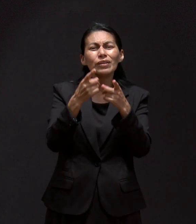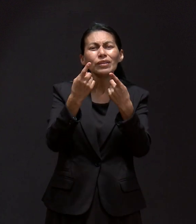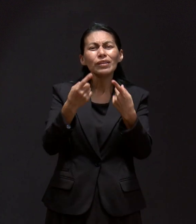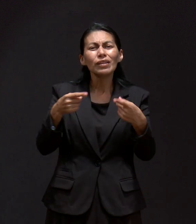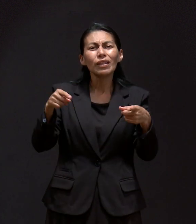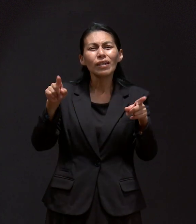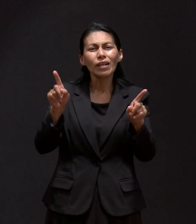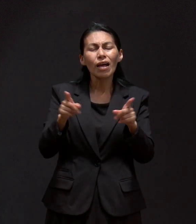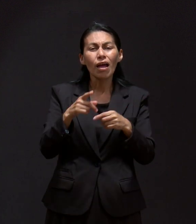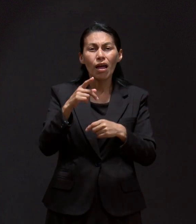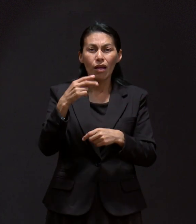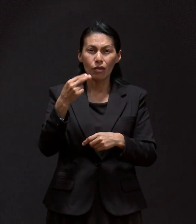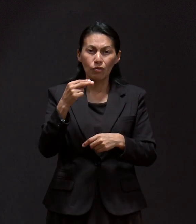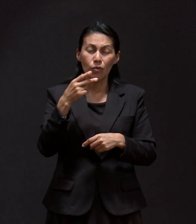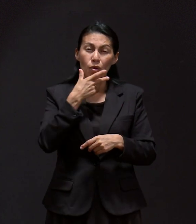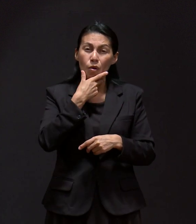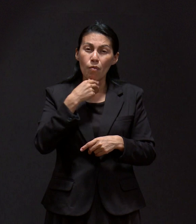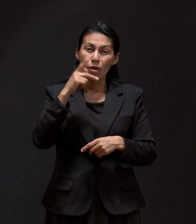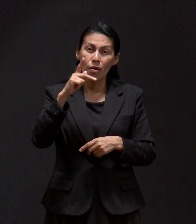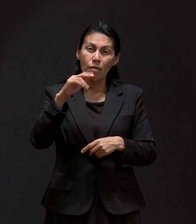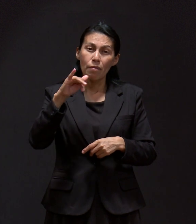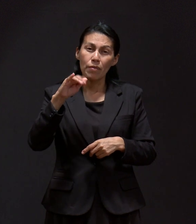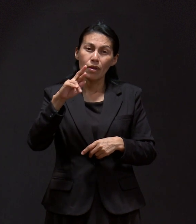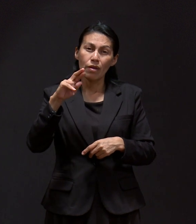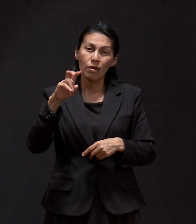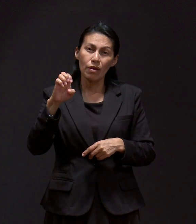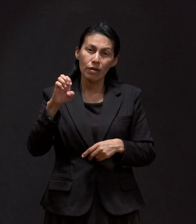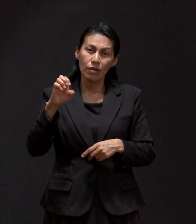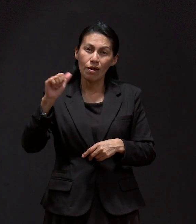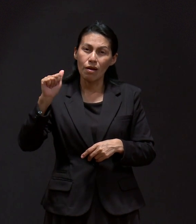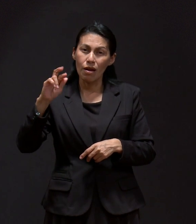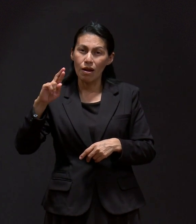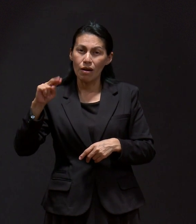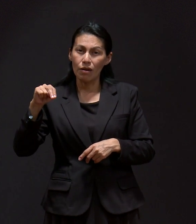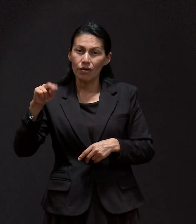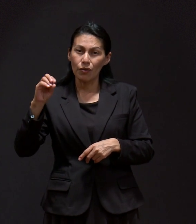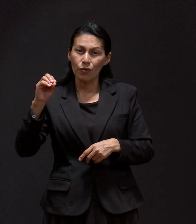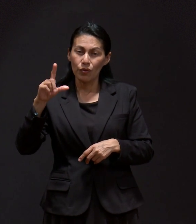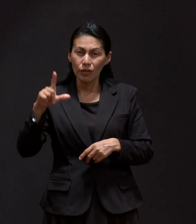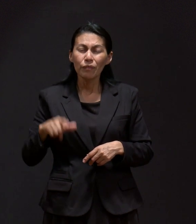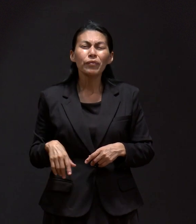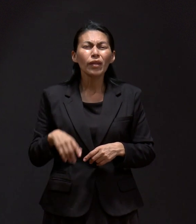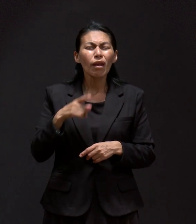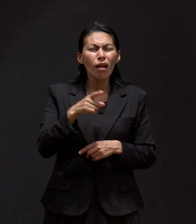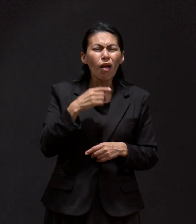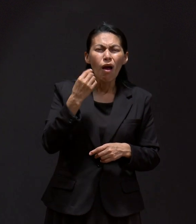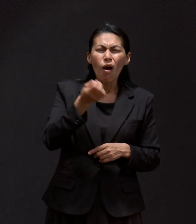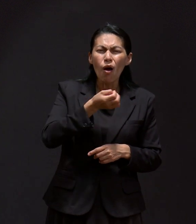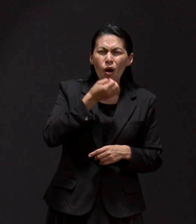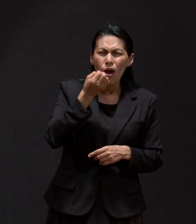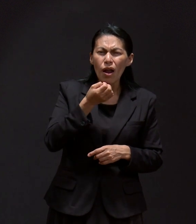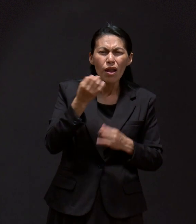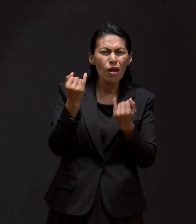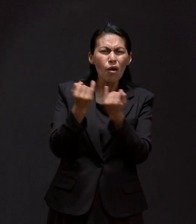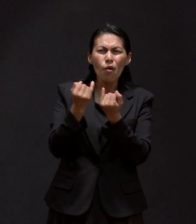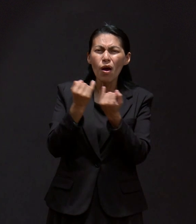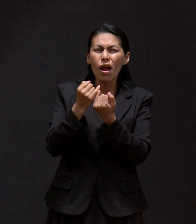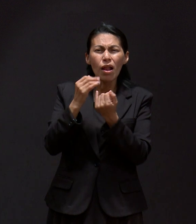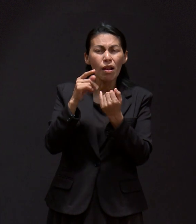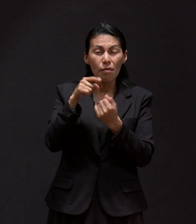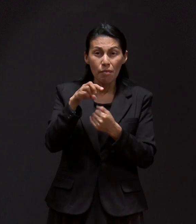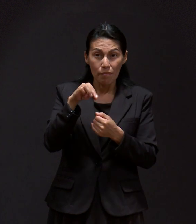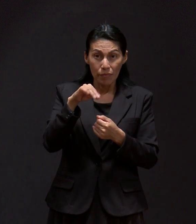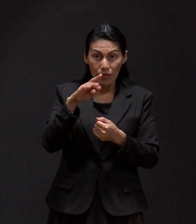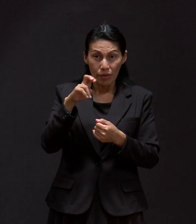una interpretación musical de piedra en el que nos inspira a buscar su rostro como minerva